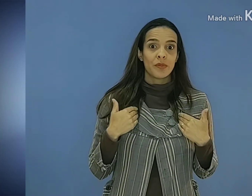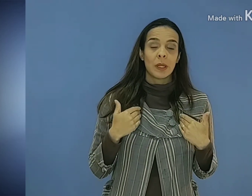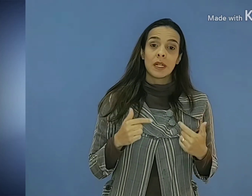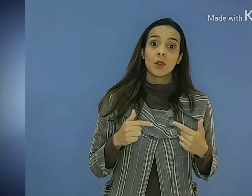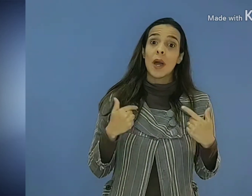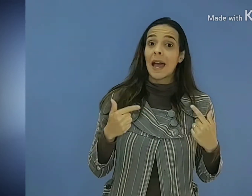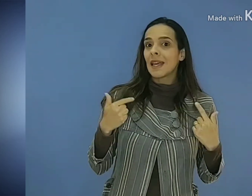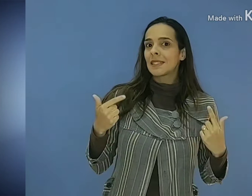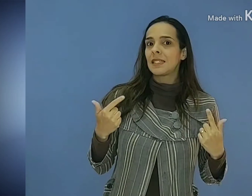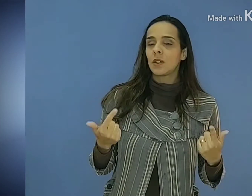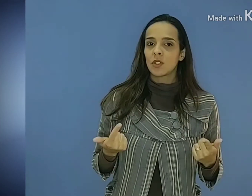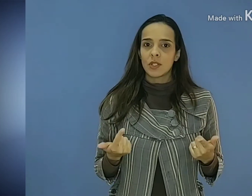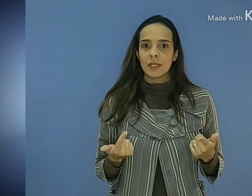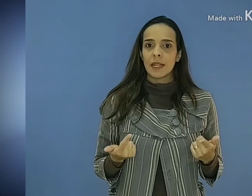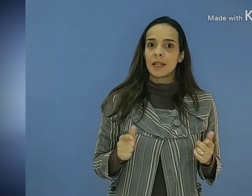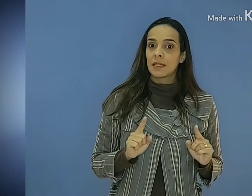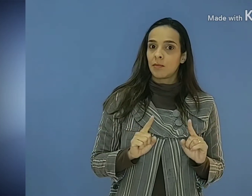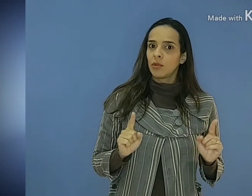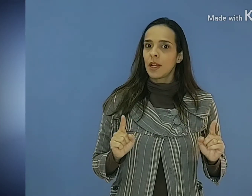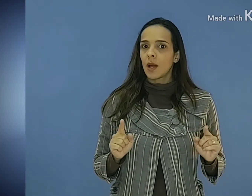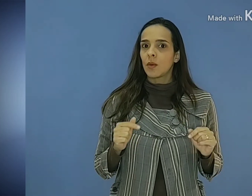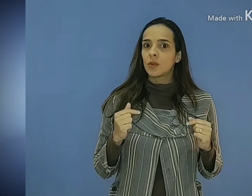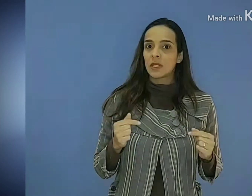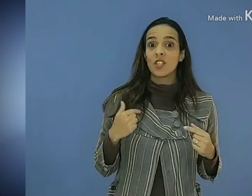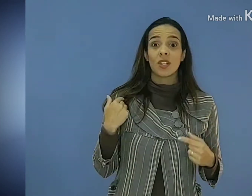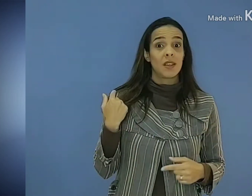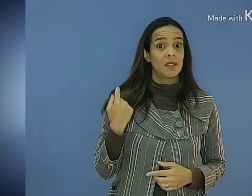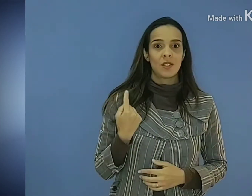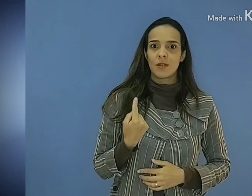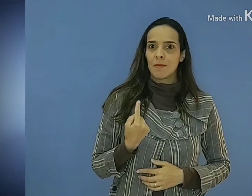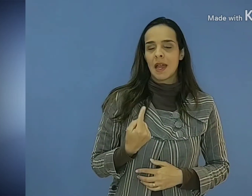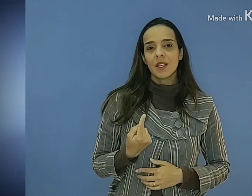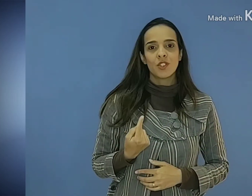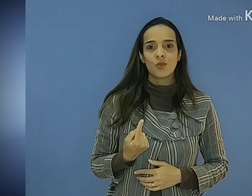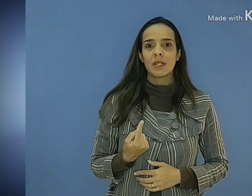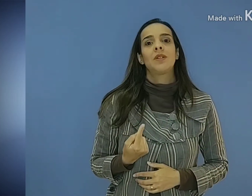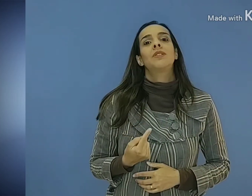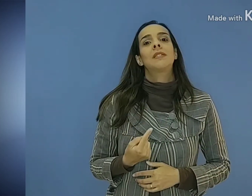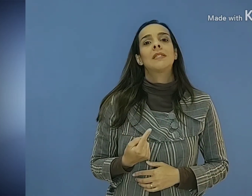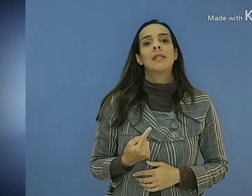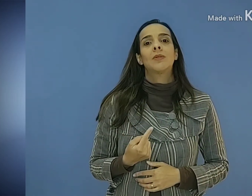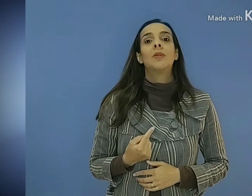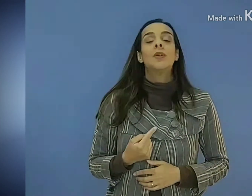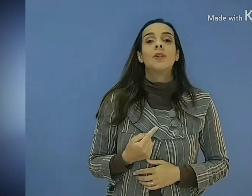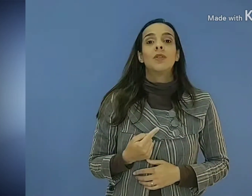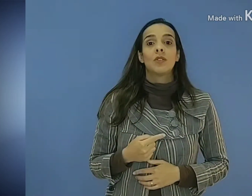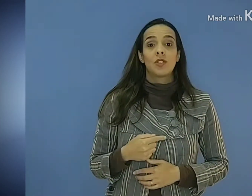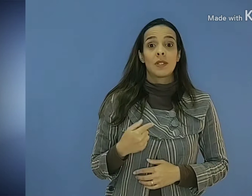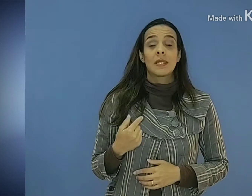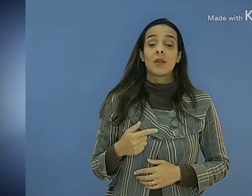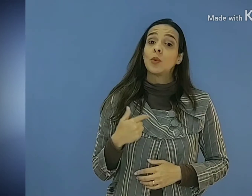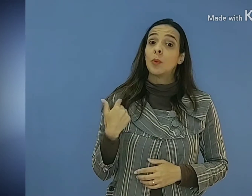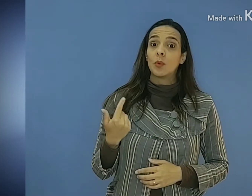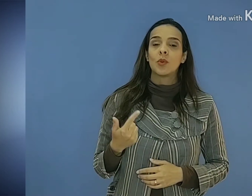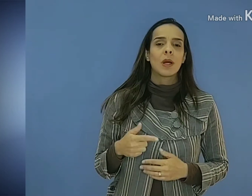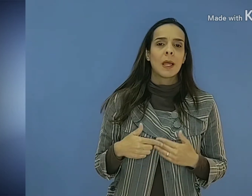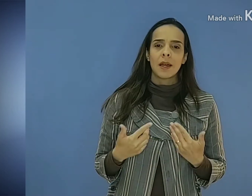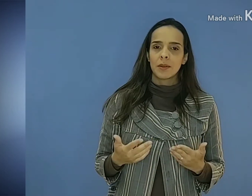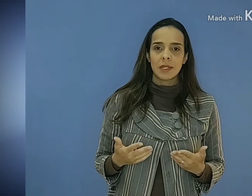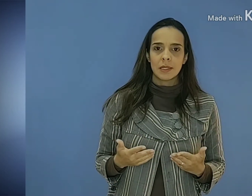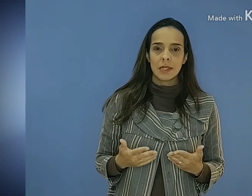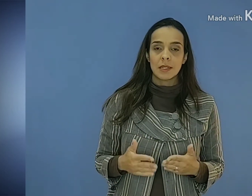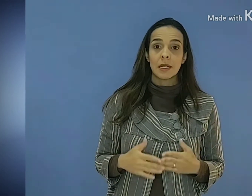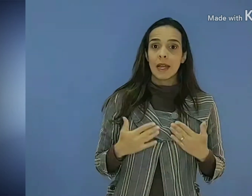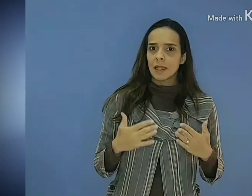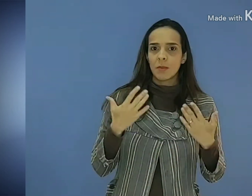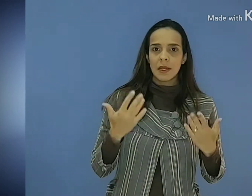Como eu estou falando, as línguas de sinais é plural, ou seja, existe mais de uma língua de sinal no mundo.